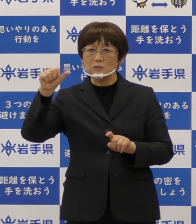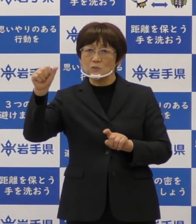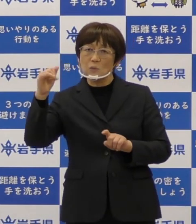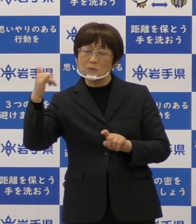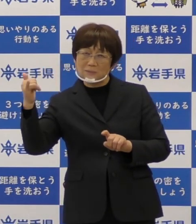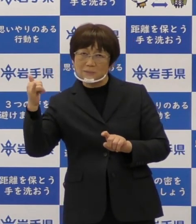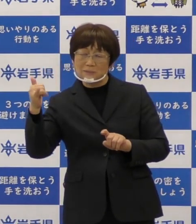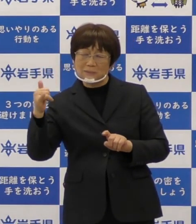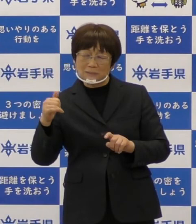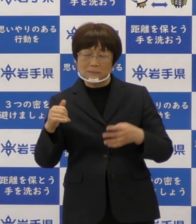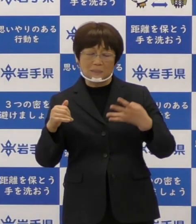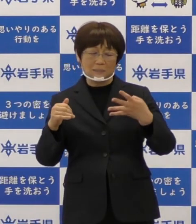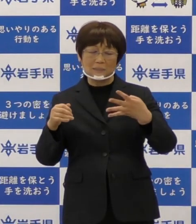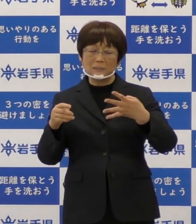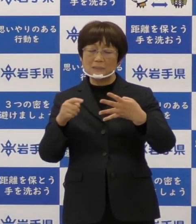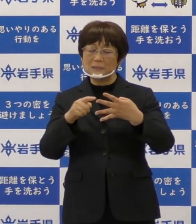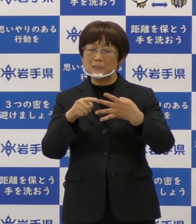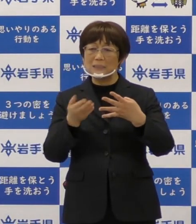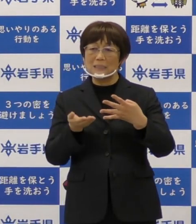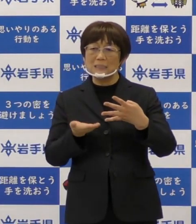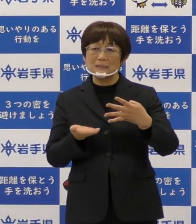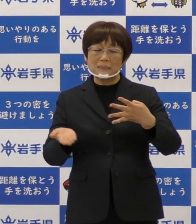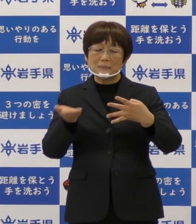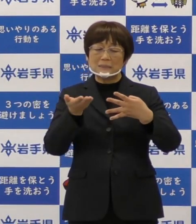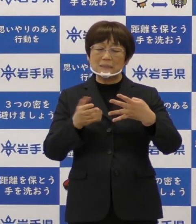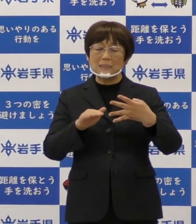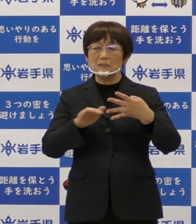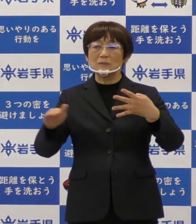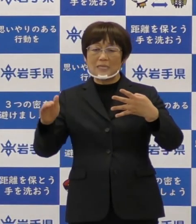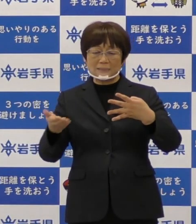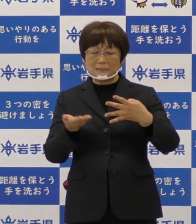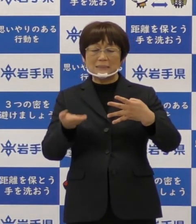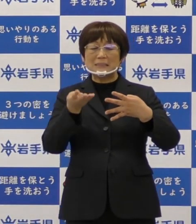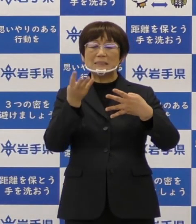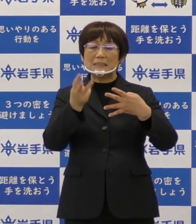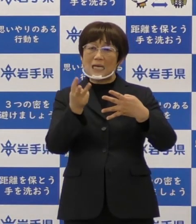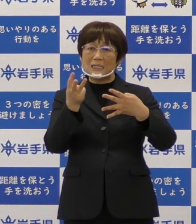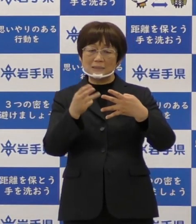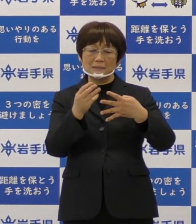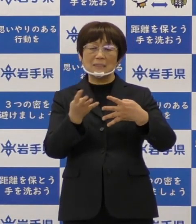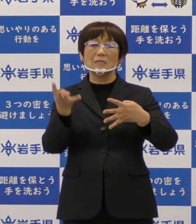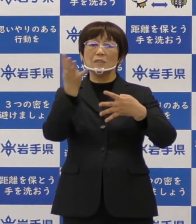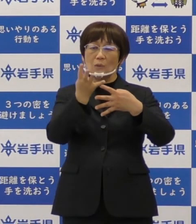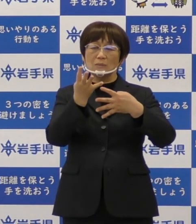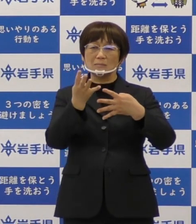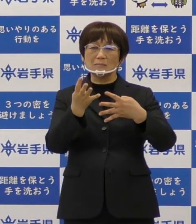なステージ3、ステージ4のような段階に入っていくようになってきた場合には、